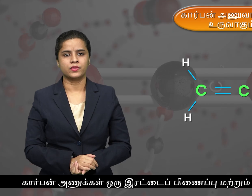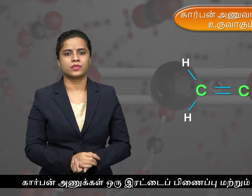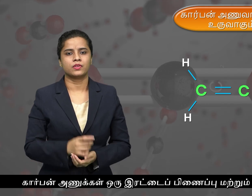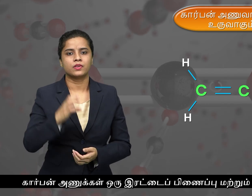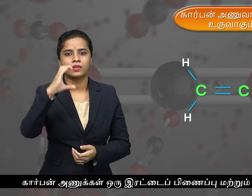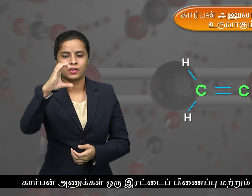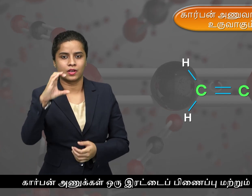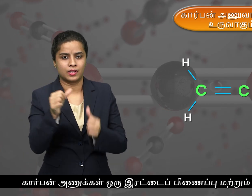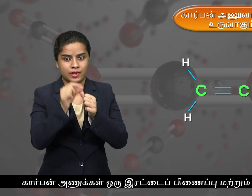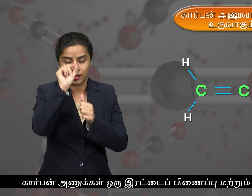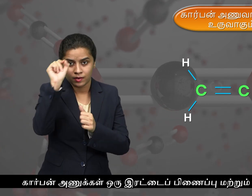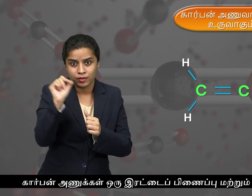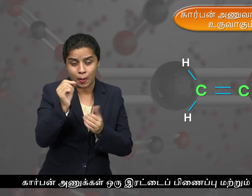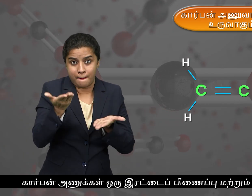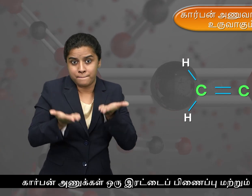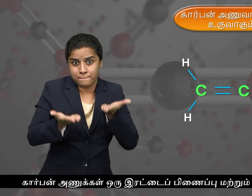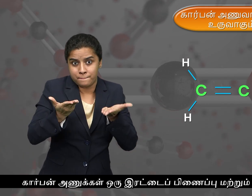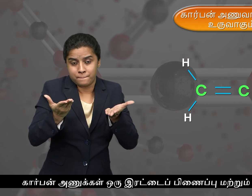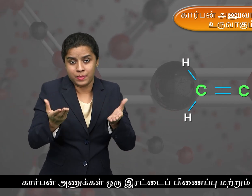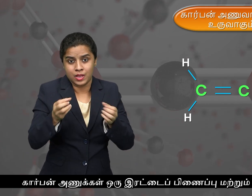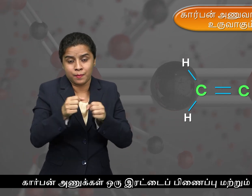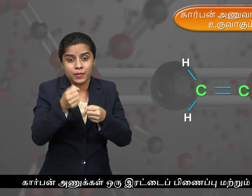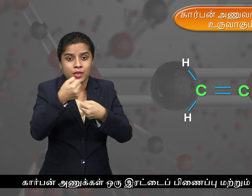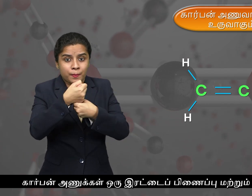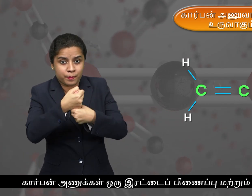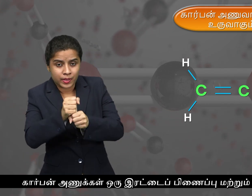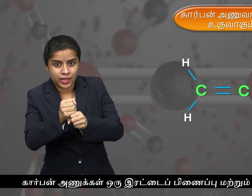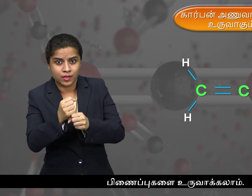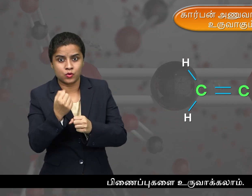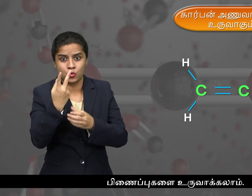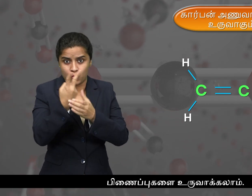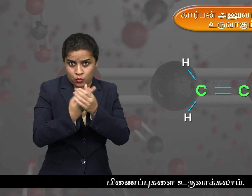கார்பன் அணுக்கள் ஒரு இரட்டை பிணைப்பு மற்றும் இரட்டை ஒற்றை பிணைப்புகளை